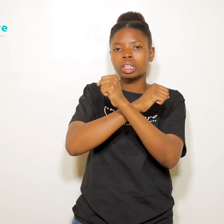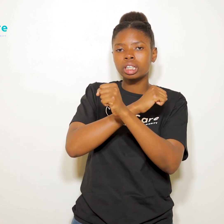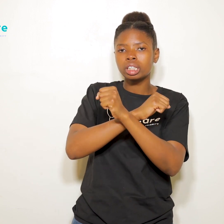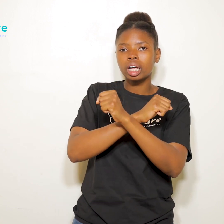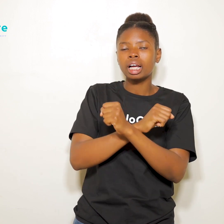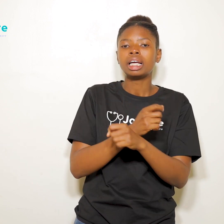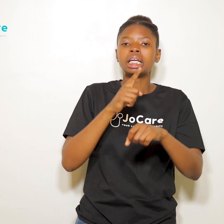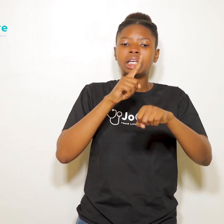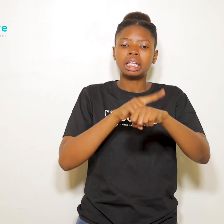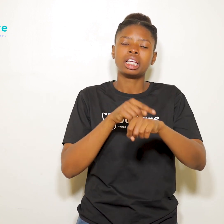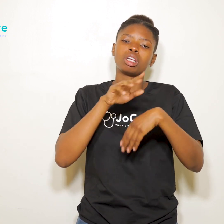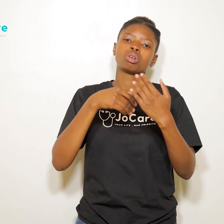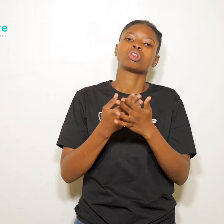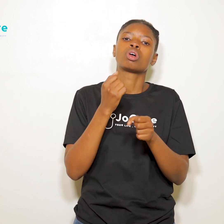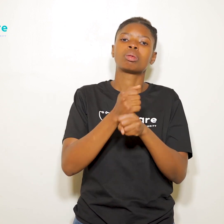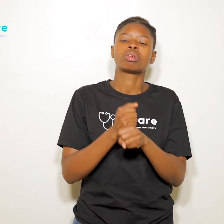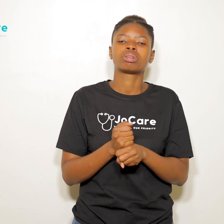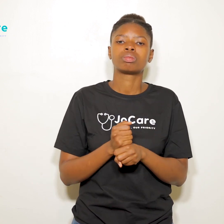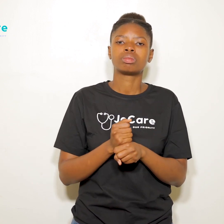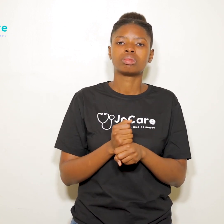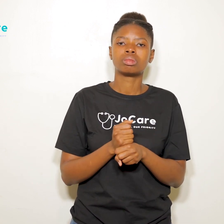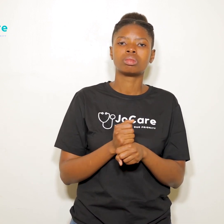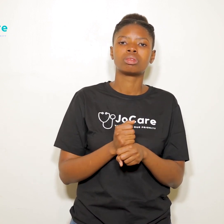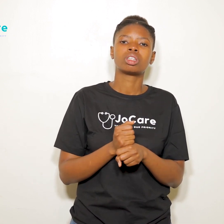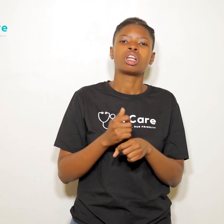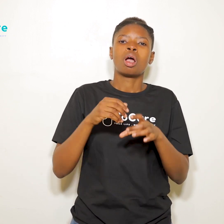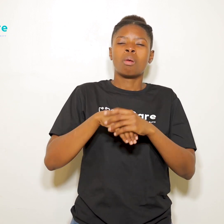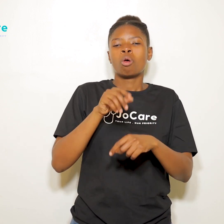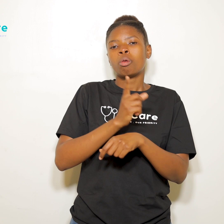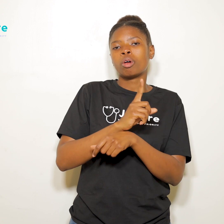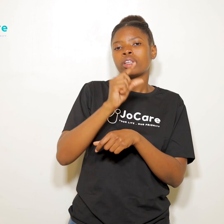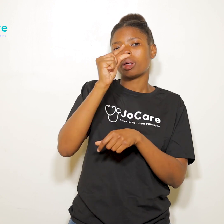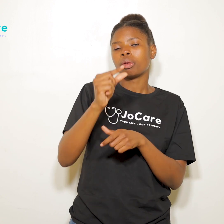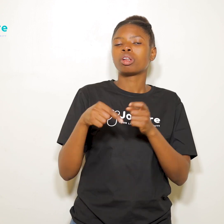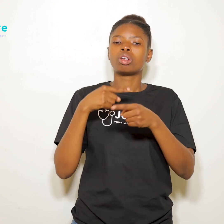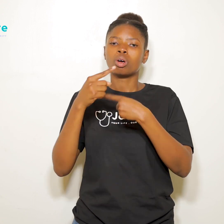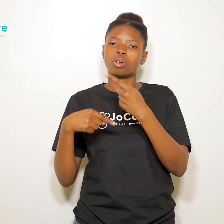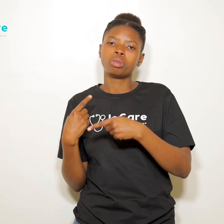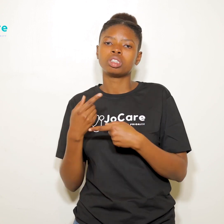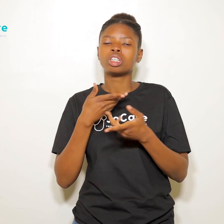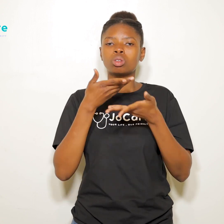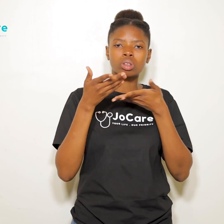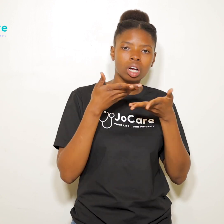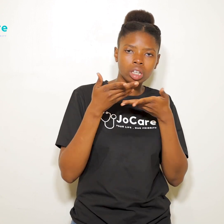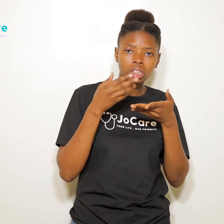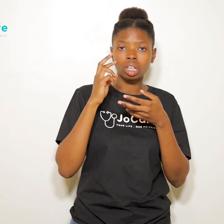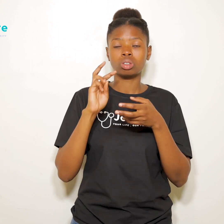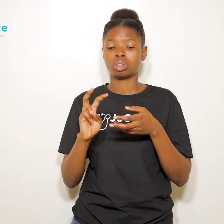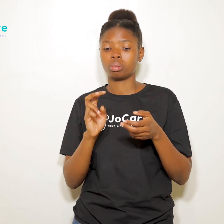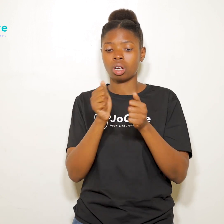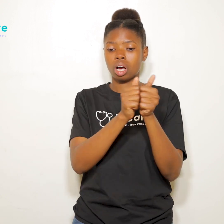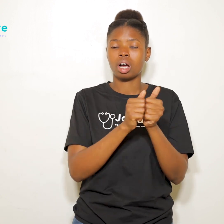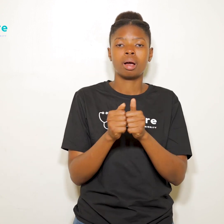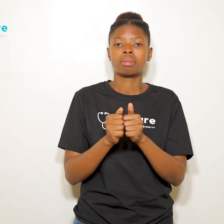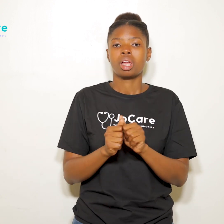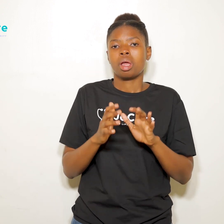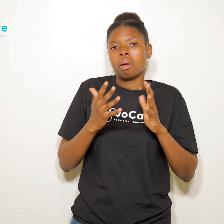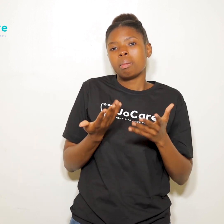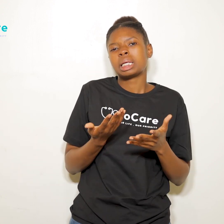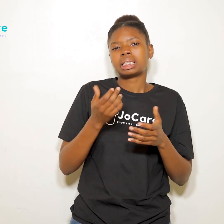Mu kanya turakomeza noneho turebera hamwe ese ni ibiki wakora, ni ibiki